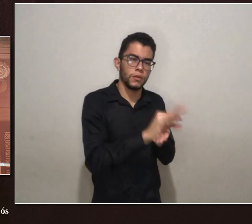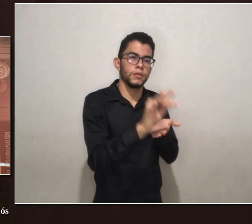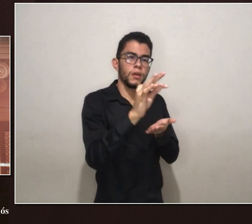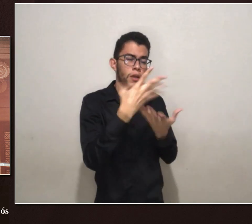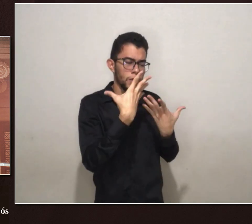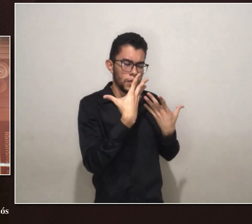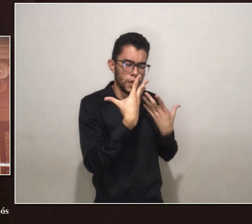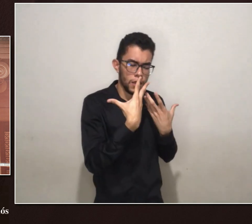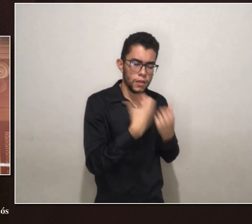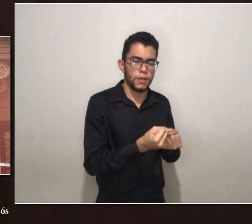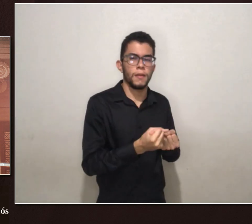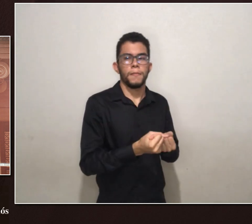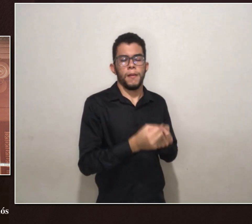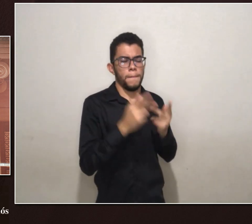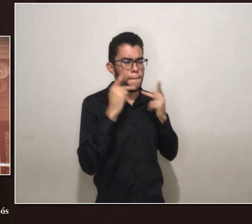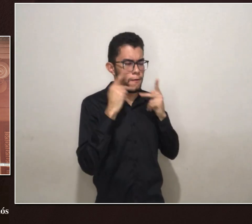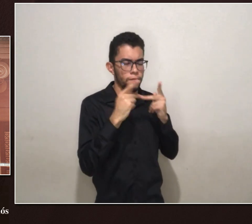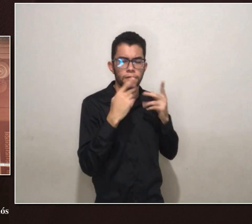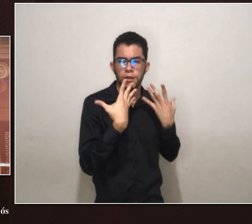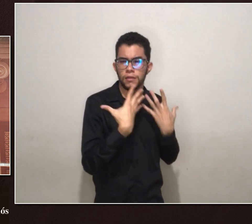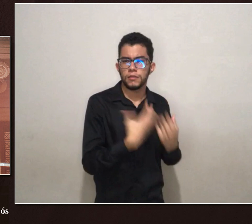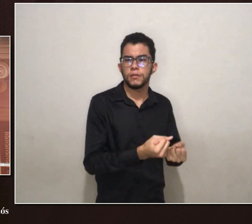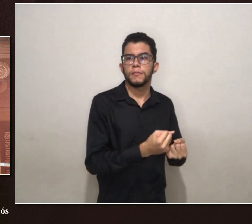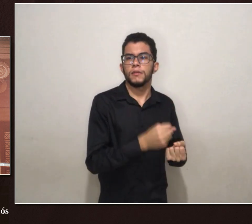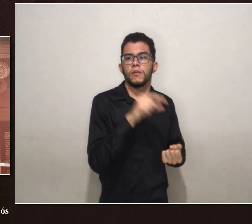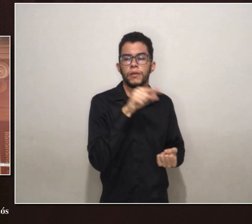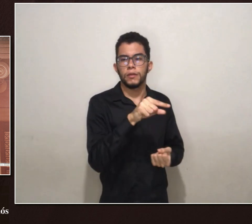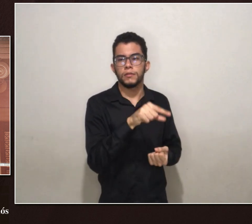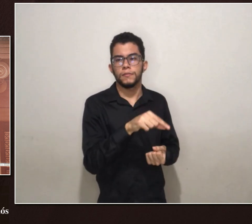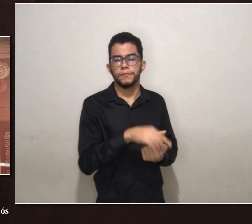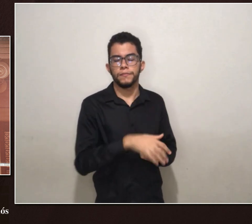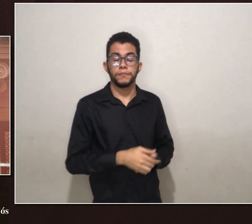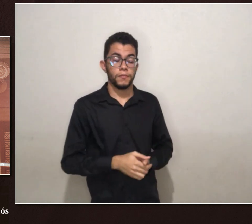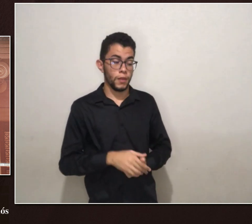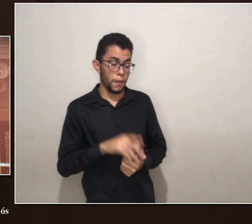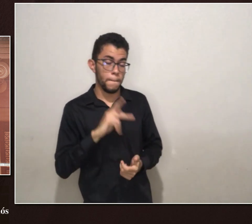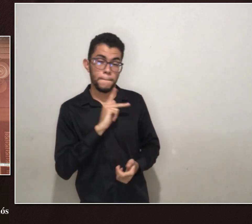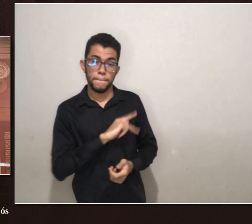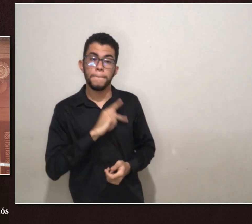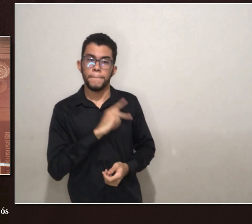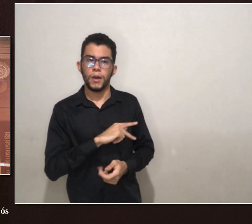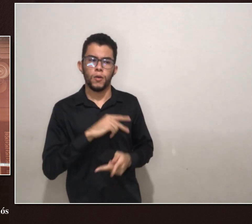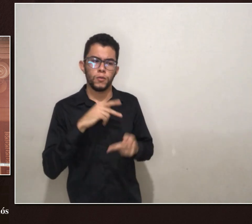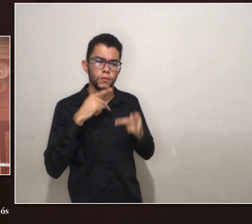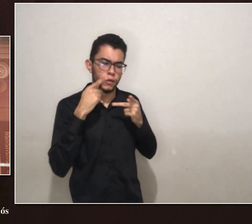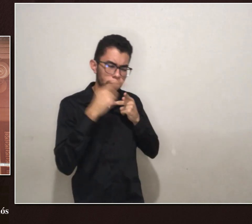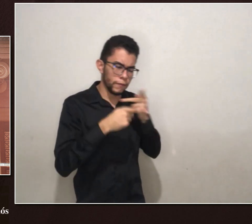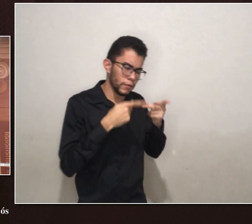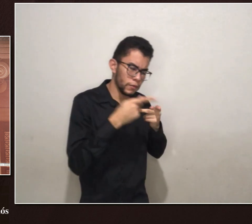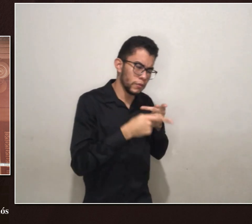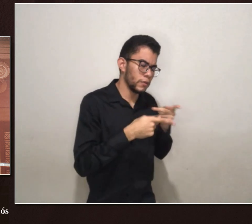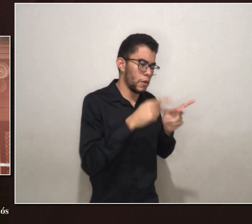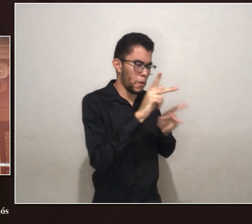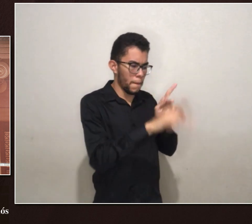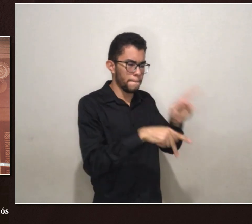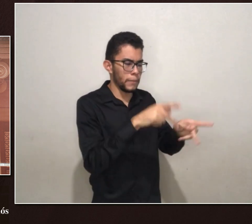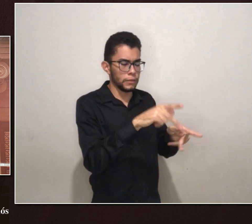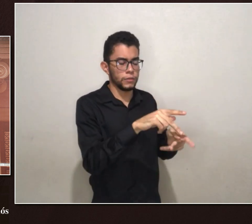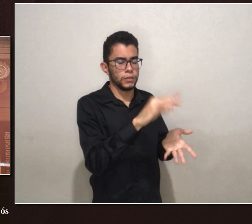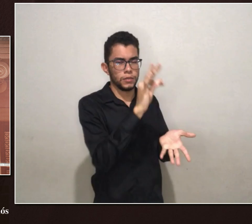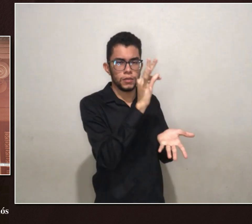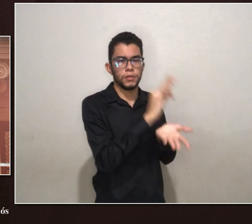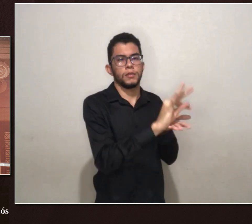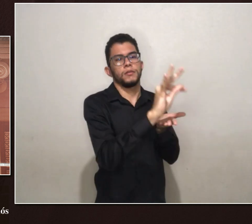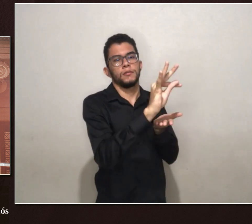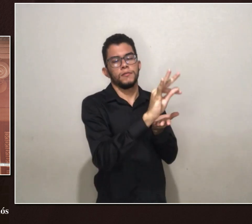nós ouvistes, Paulo quem falou, né? A palavra de Paulo, de nós ouvistes, que é de